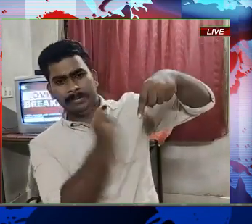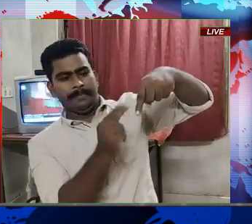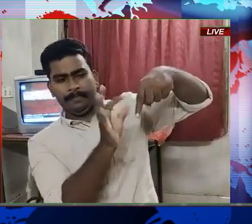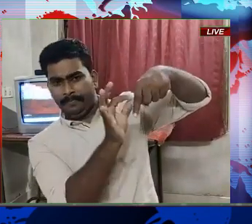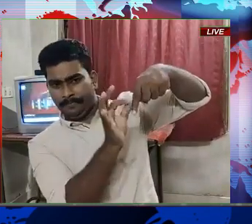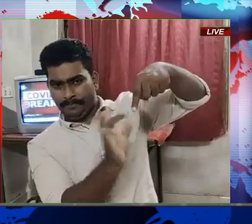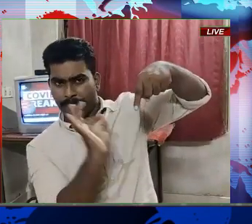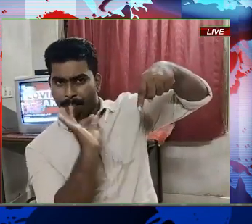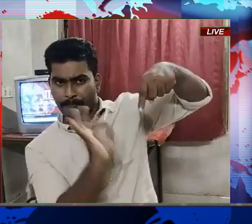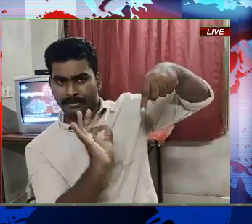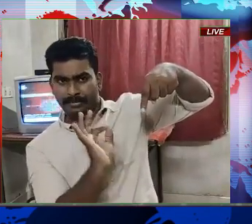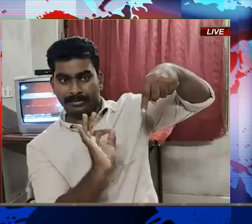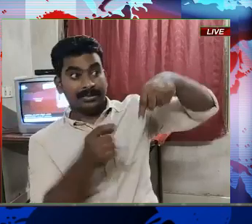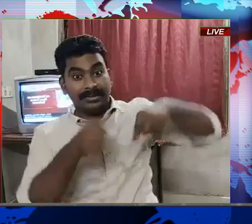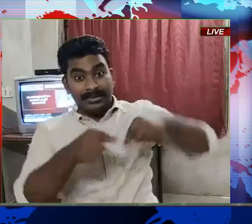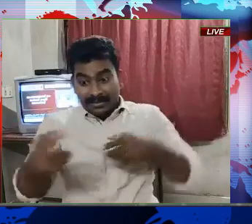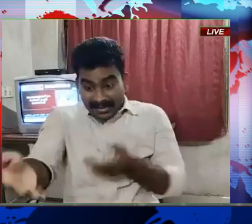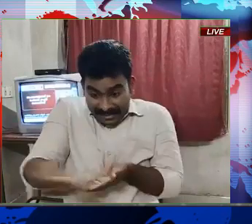പൈനാപ്പിള്